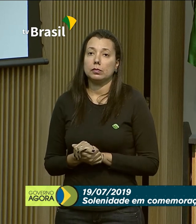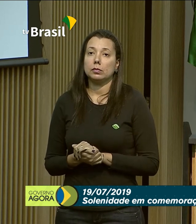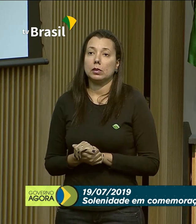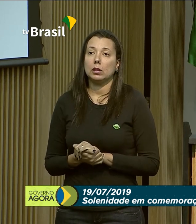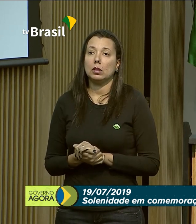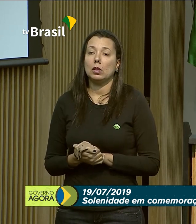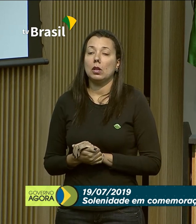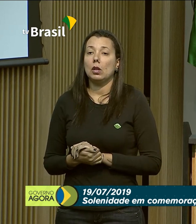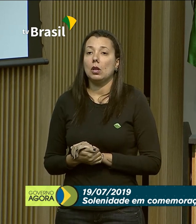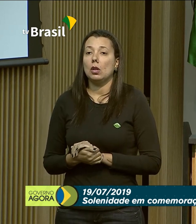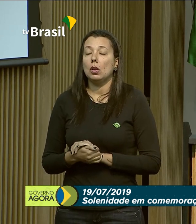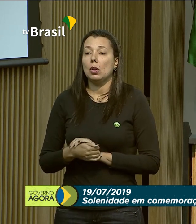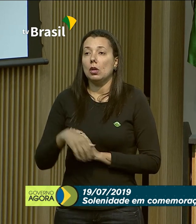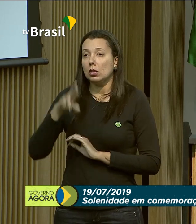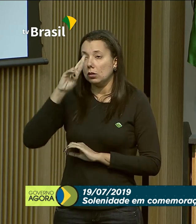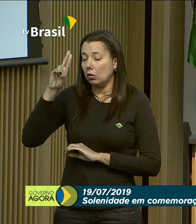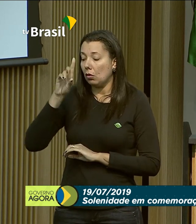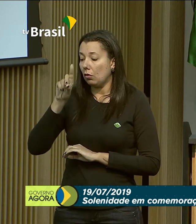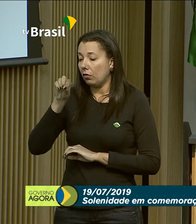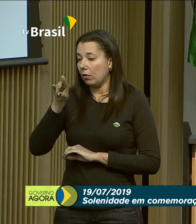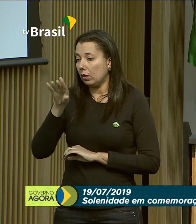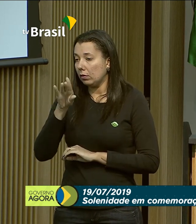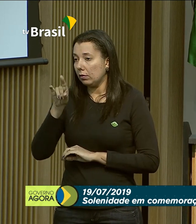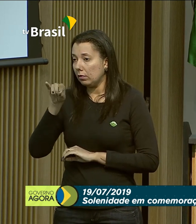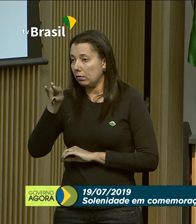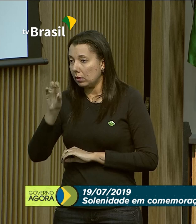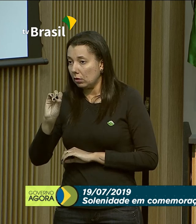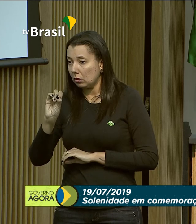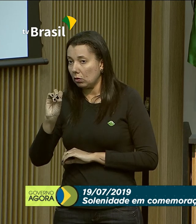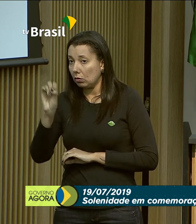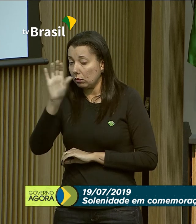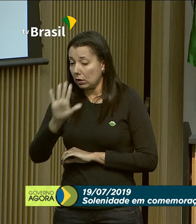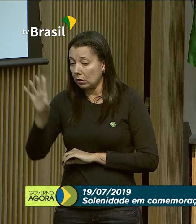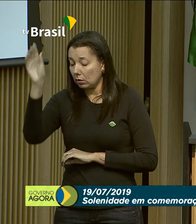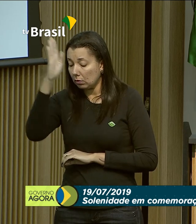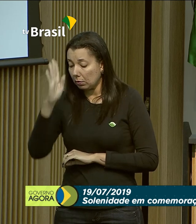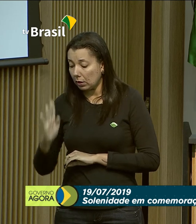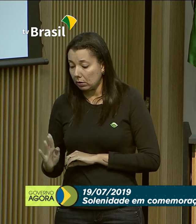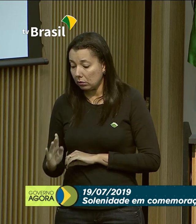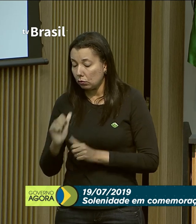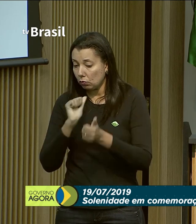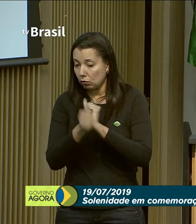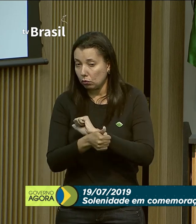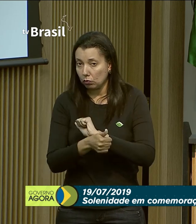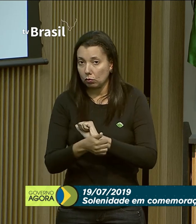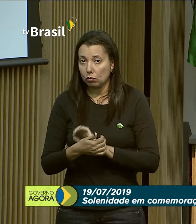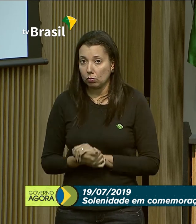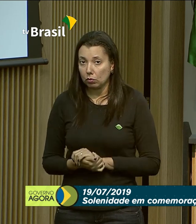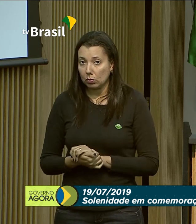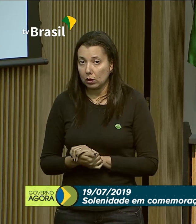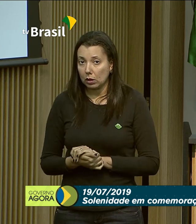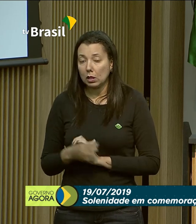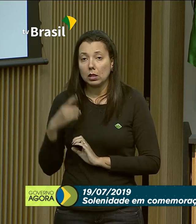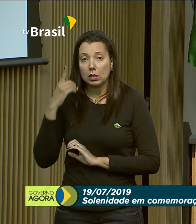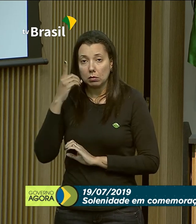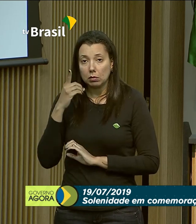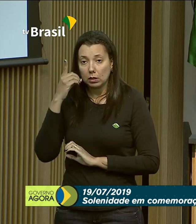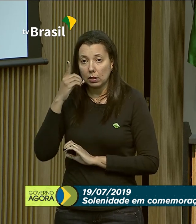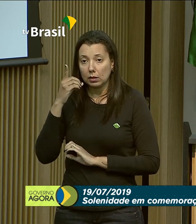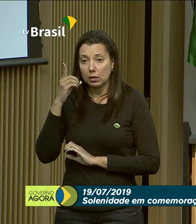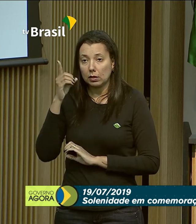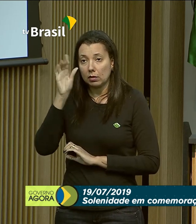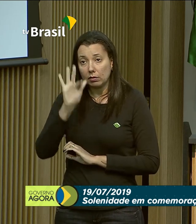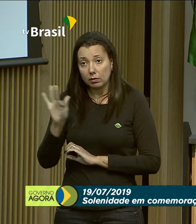Senhor Walter Feldman, secretário-geral da Confederação Brasileira de Futebol. Deputada federal